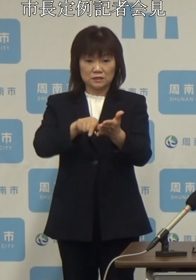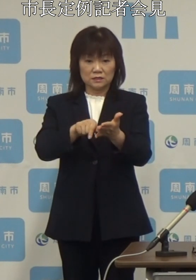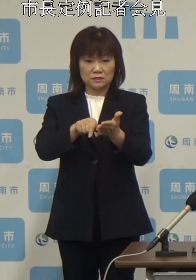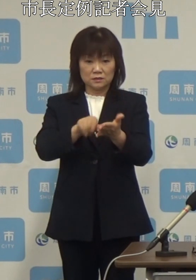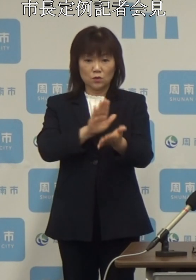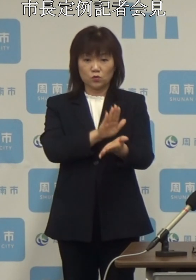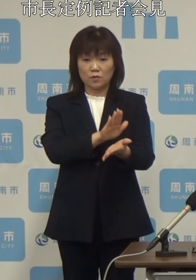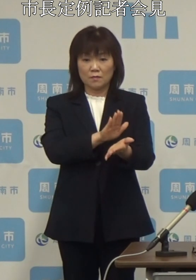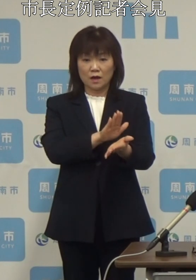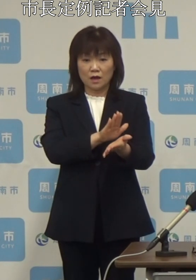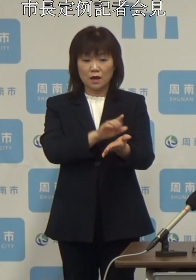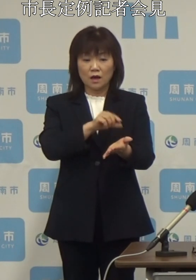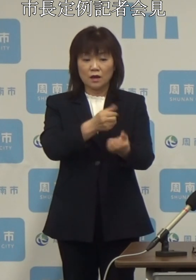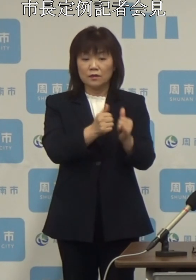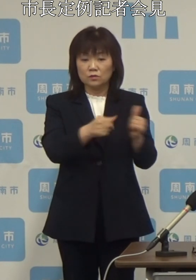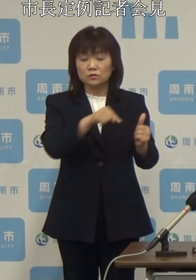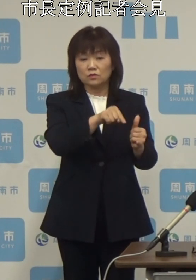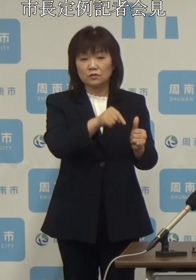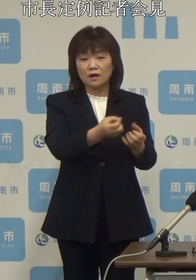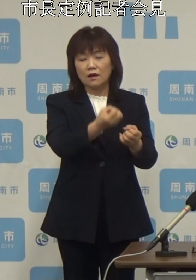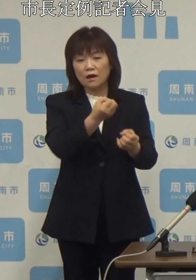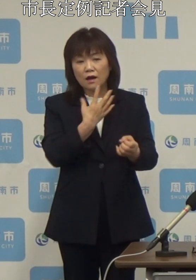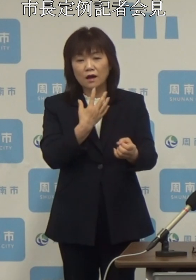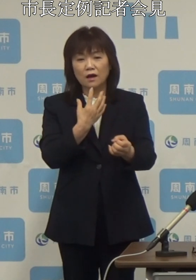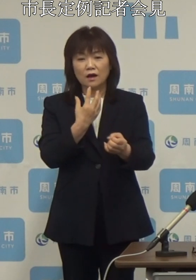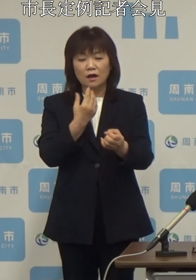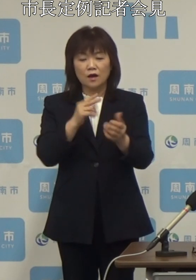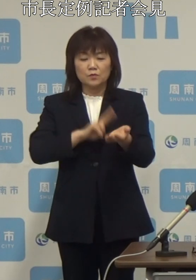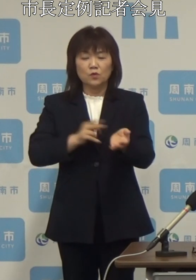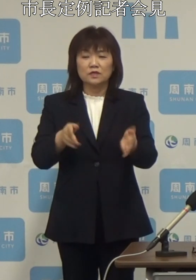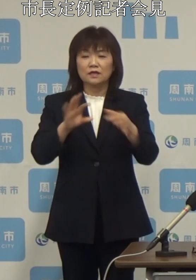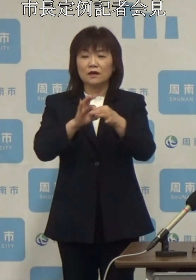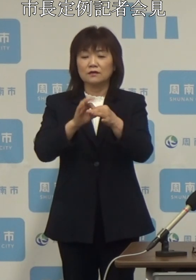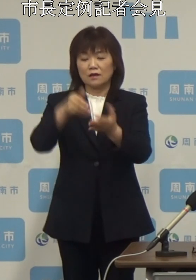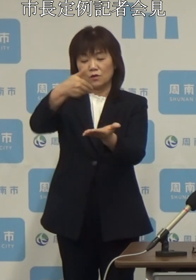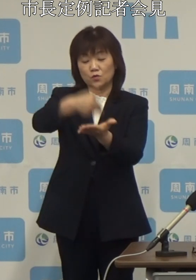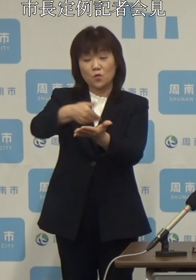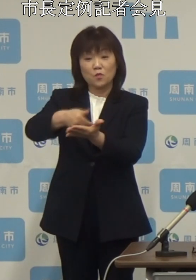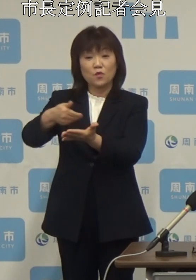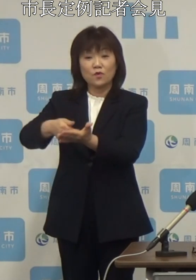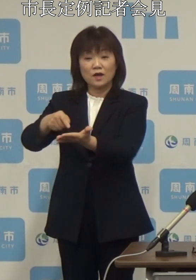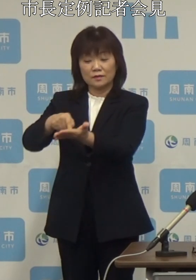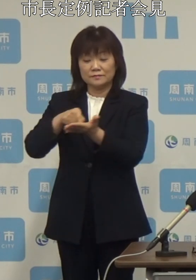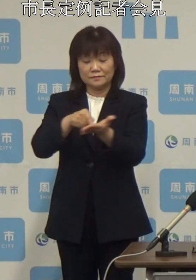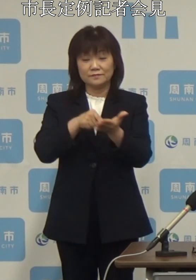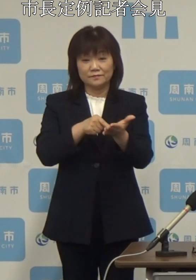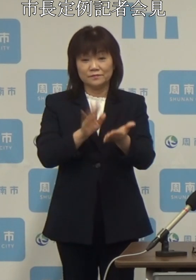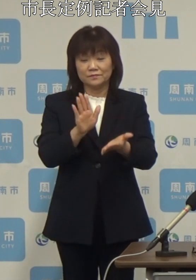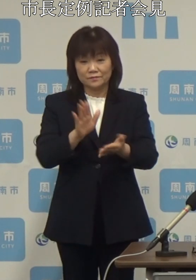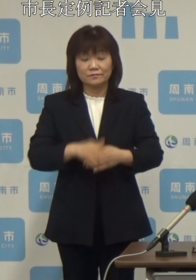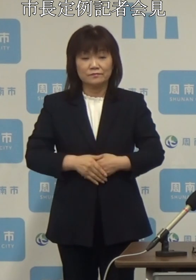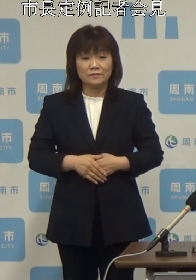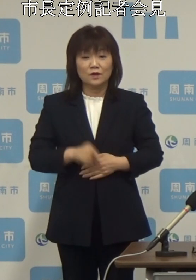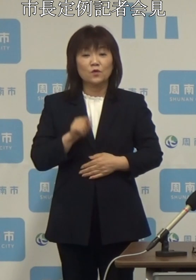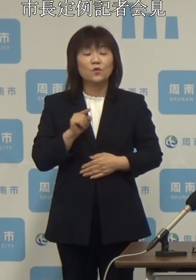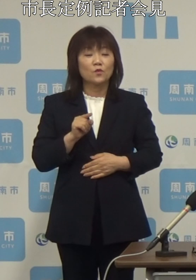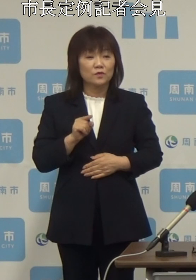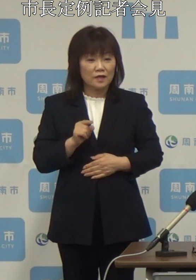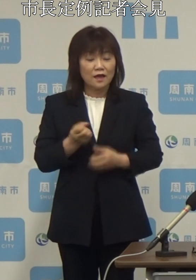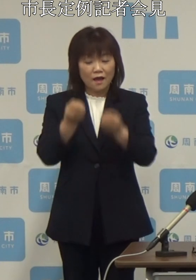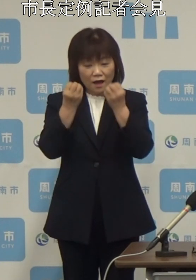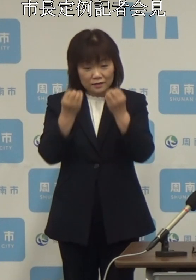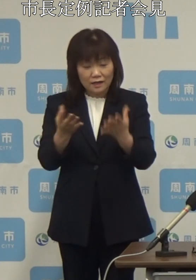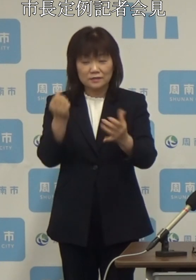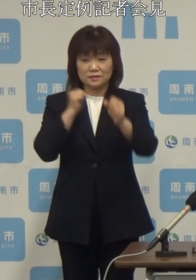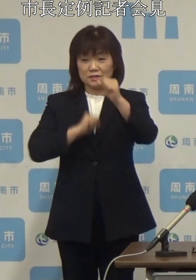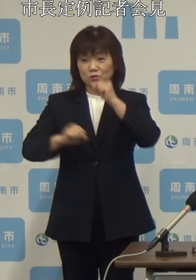、地元からも新たな診療体制に対する要望が寄せられておりました。そこで新たな